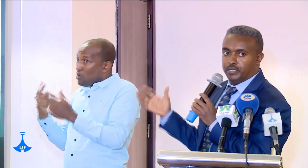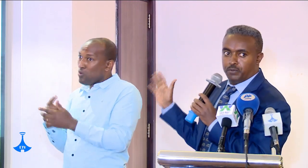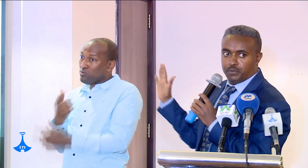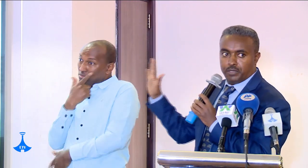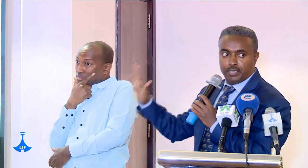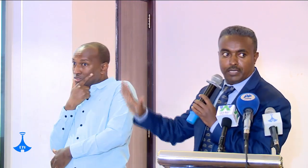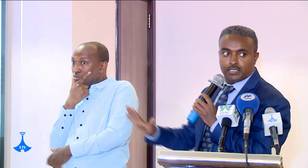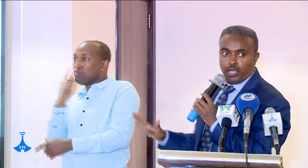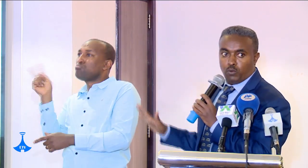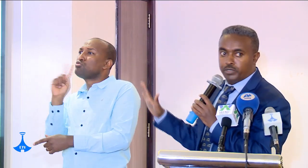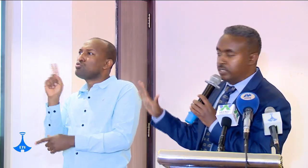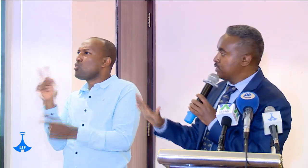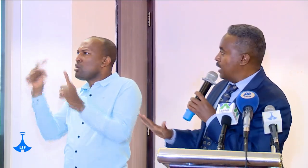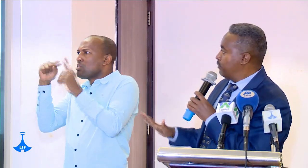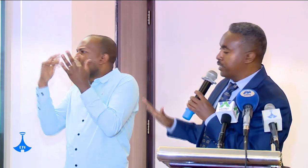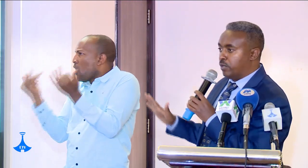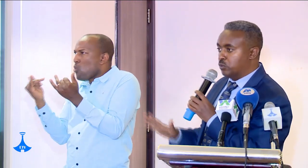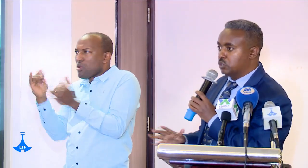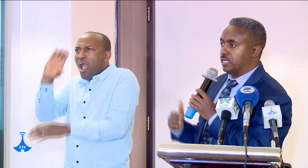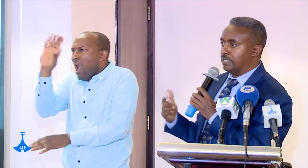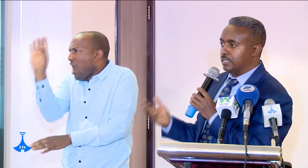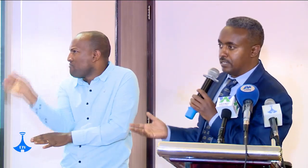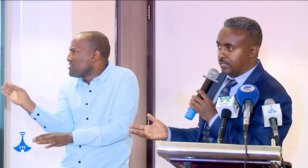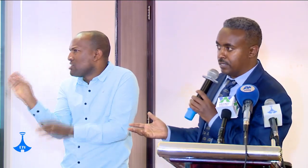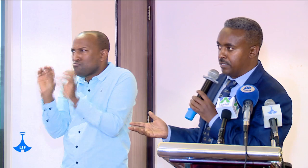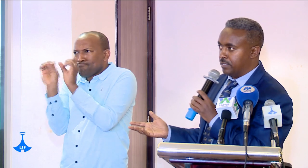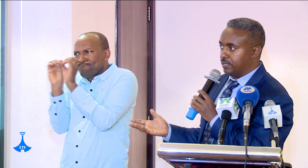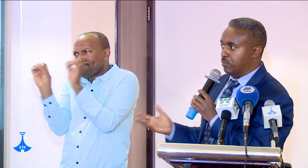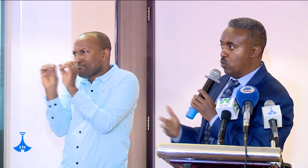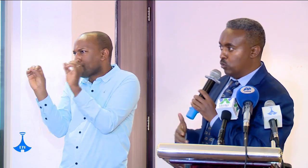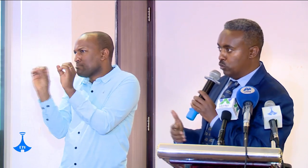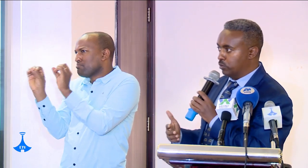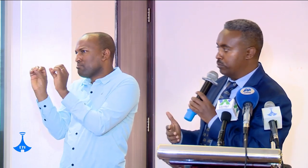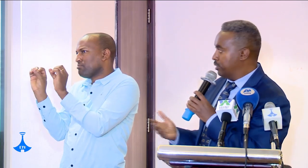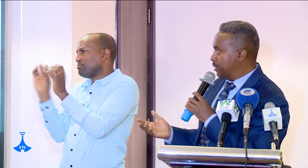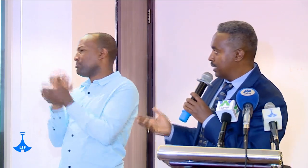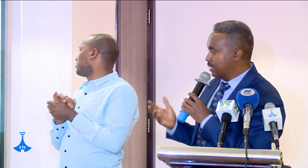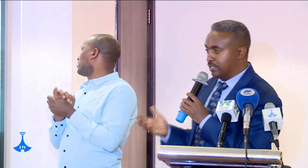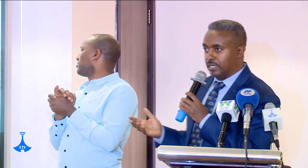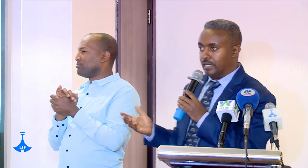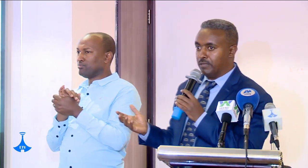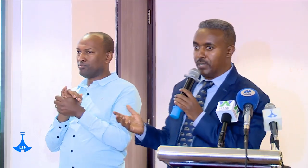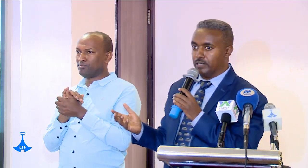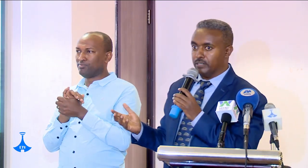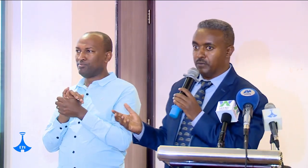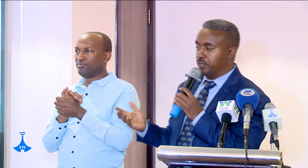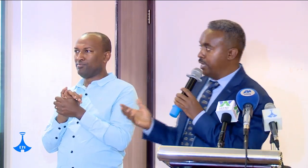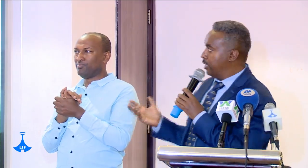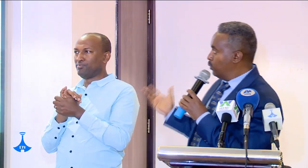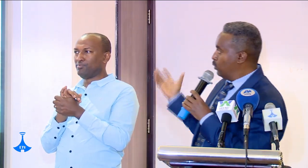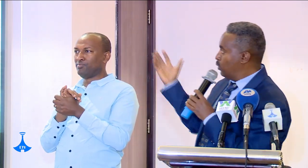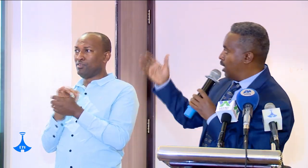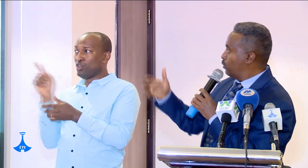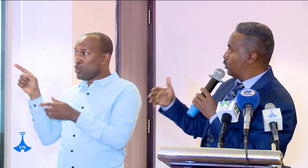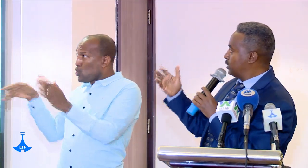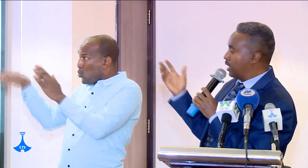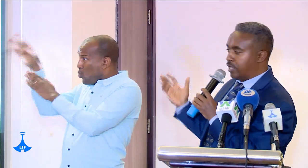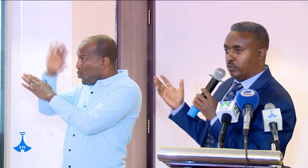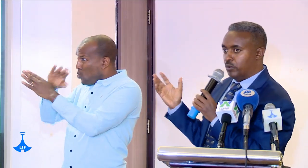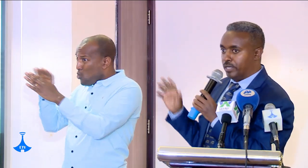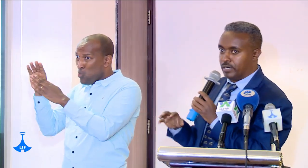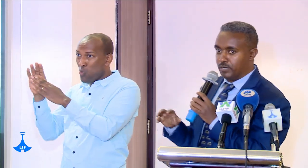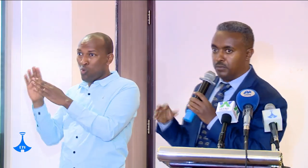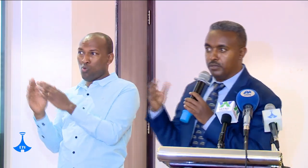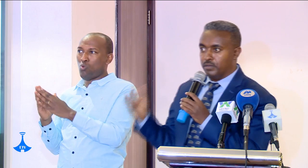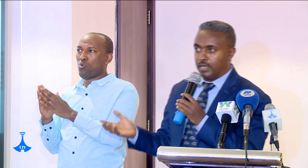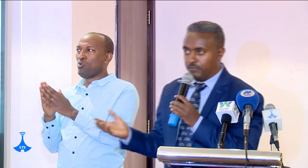ትዝብት ምንድነው? እስካሁን ድረስ አፍሪካ ውስጥ ያልተደረገ መሆኑ ምንም ነገር እንደሌለ ማለት ነው። ይሄን ሁሉ አህጉራት